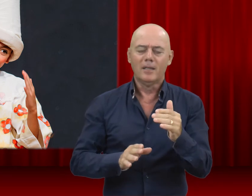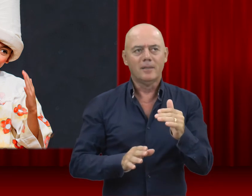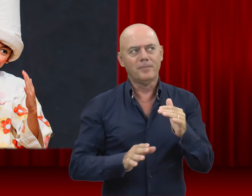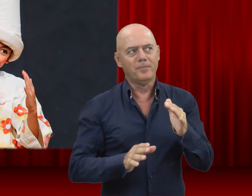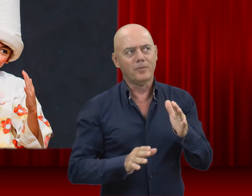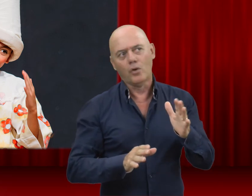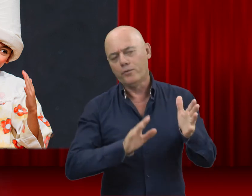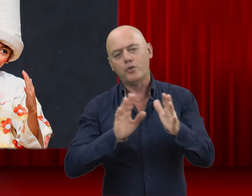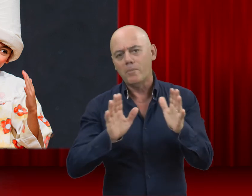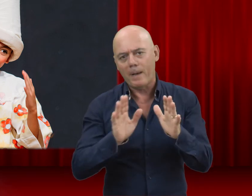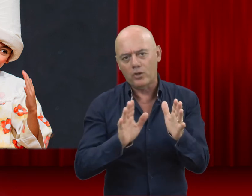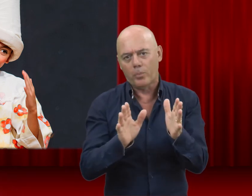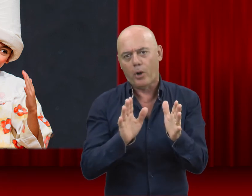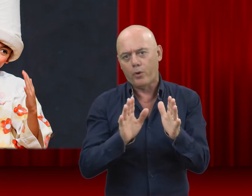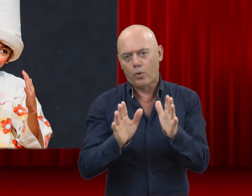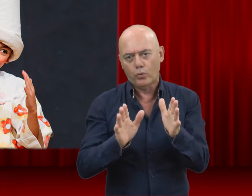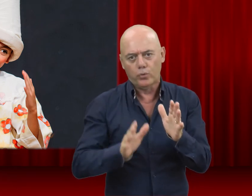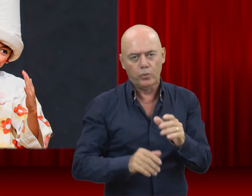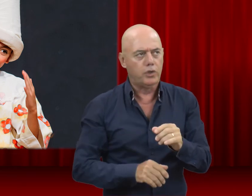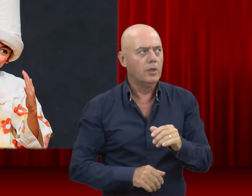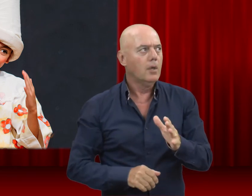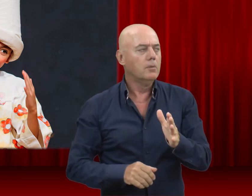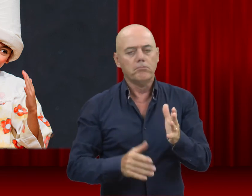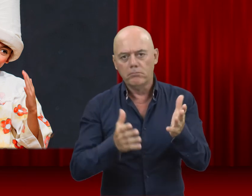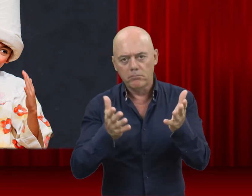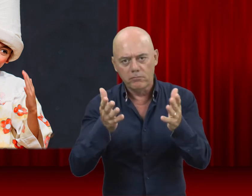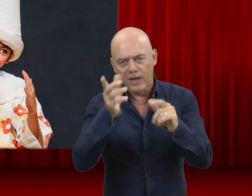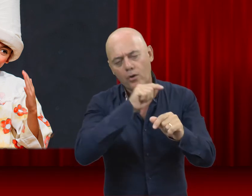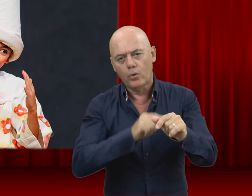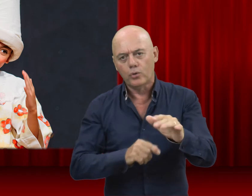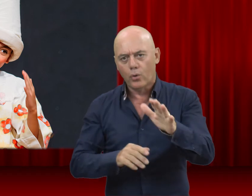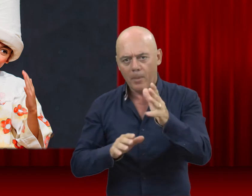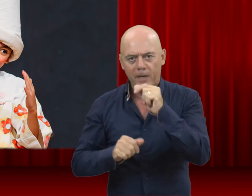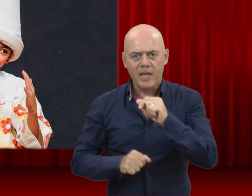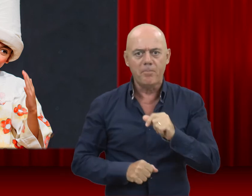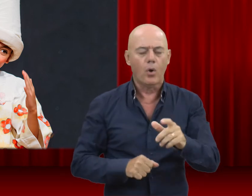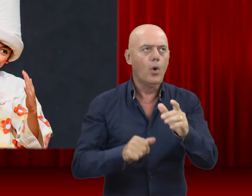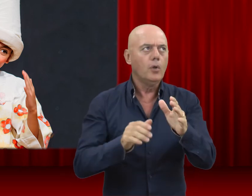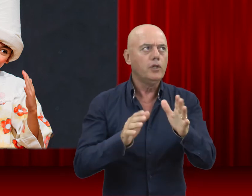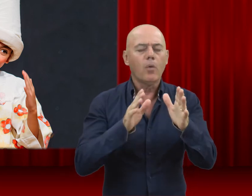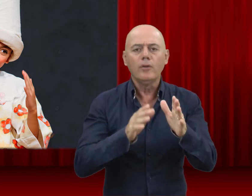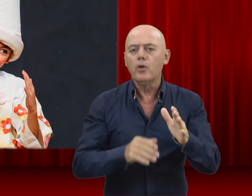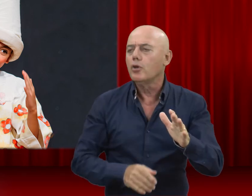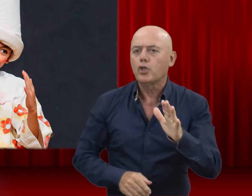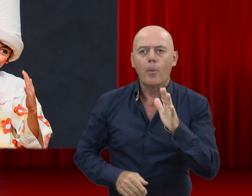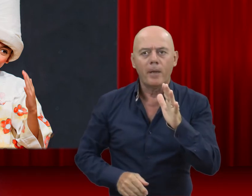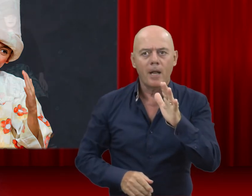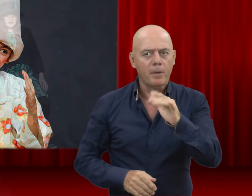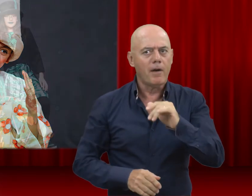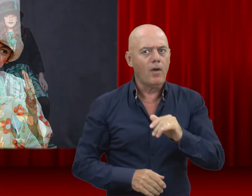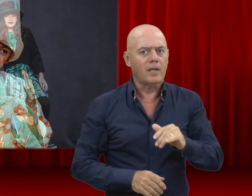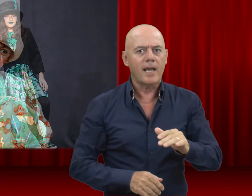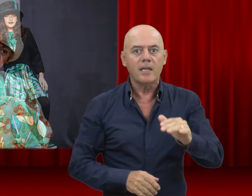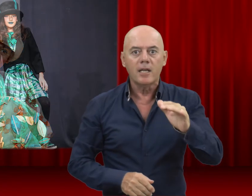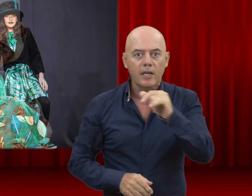realtà non fu simpatico proprio con tutti. Vi racconto ora, per esempio, di quando incontrò per la